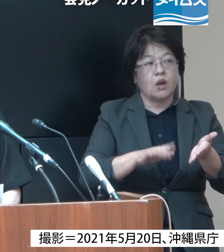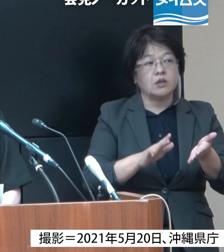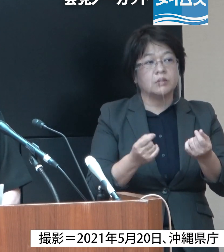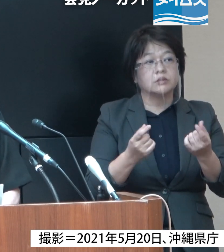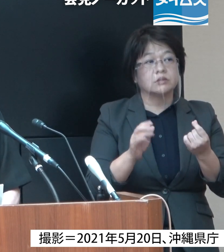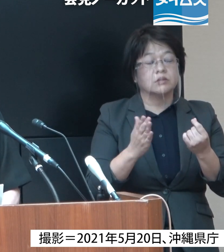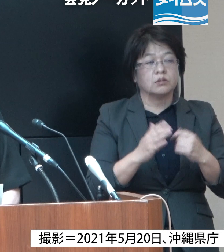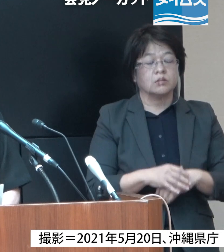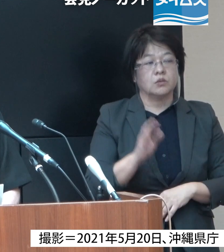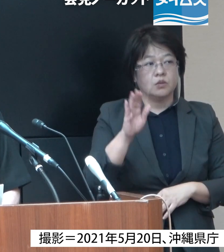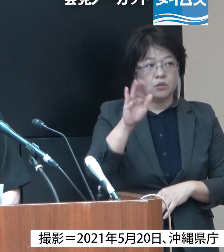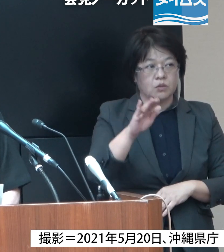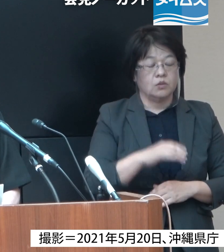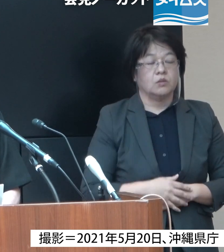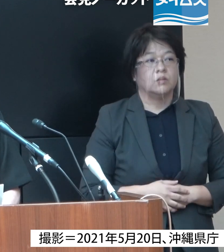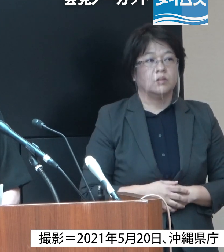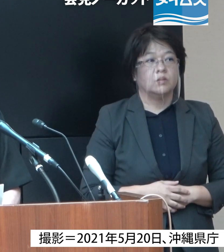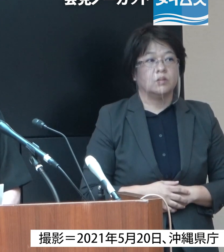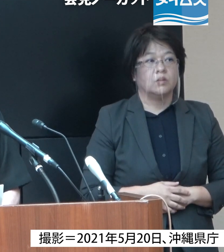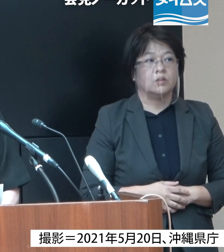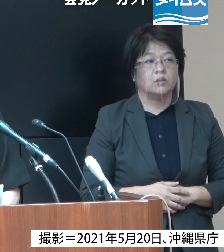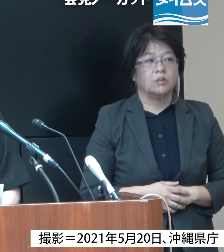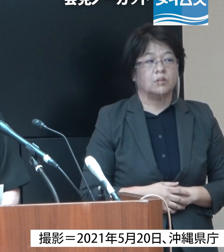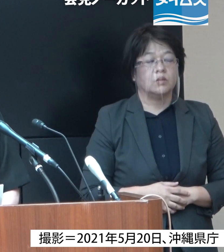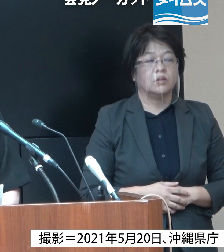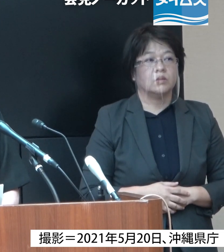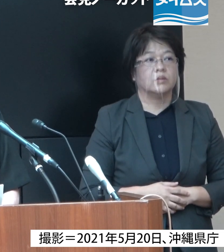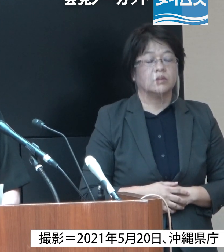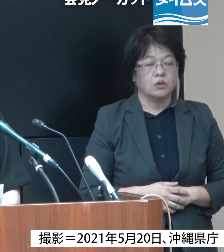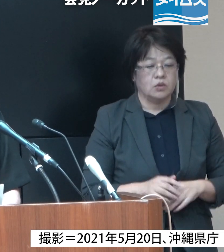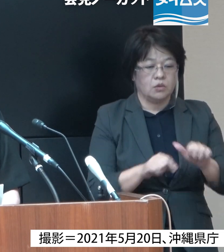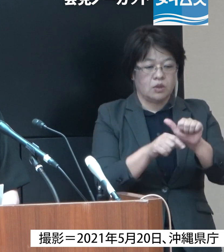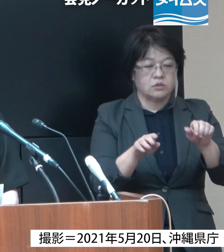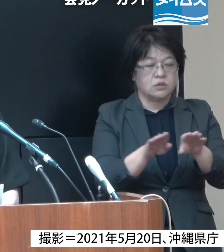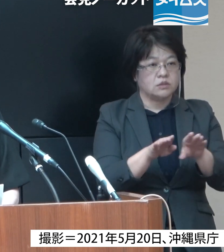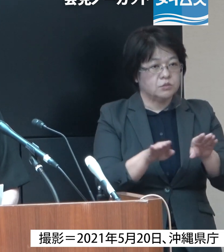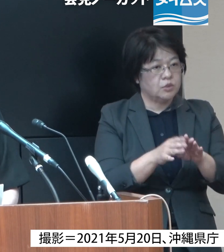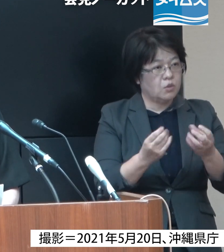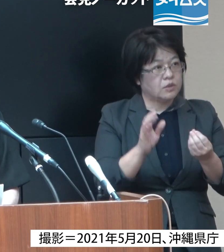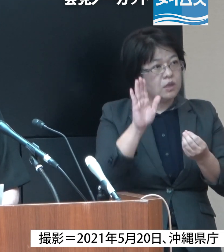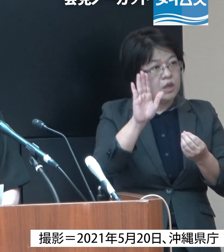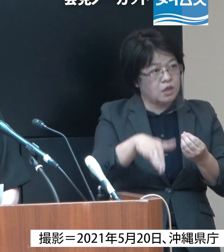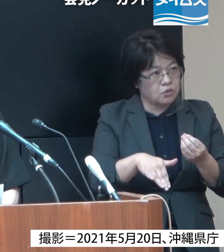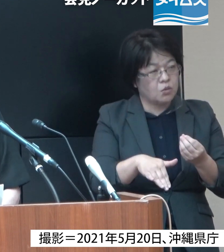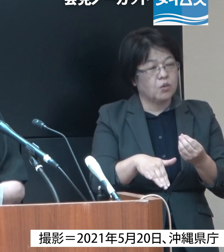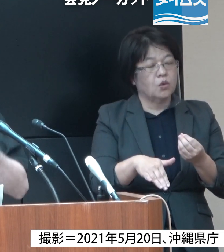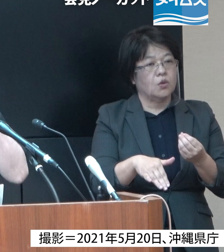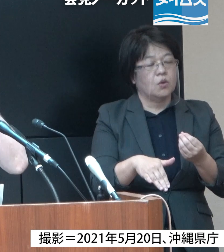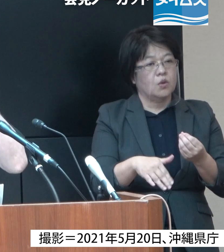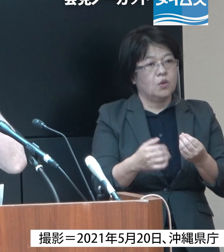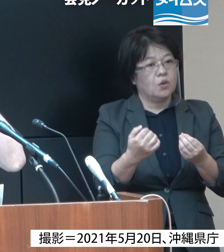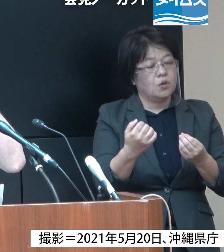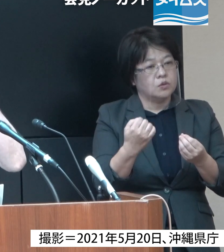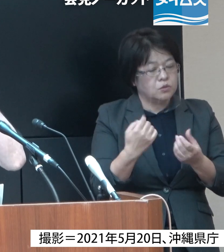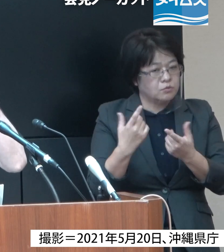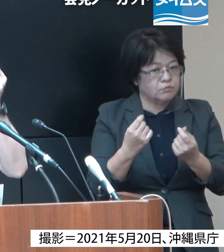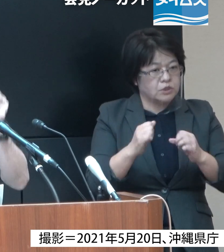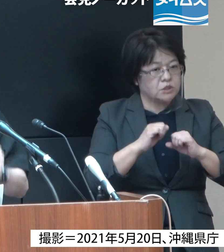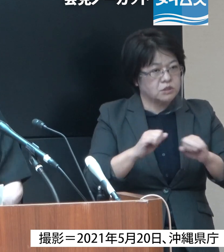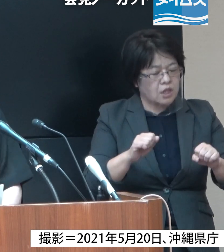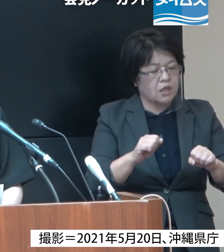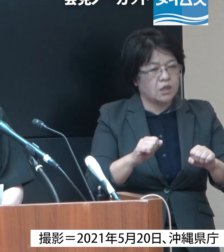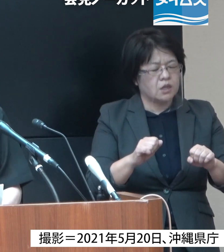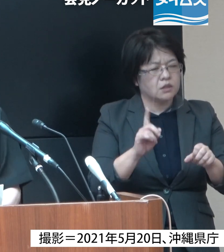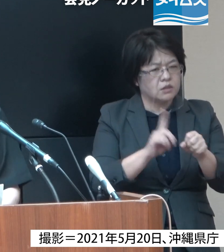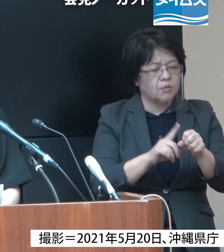、今後、この対応は、ゴールデンウィーク明けに、その強く呼びかけなかったことで、感染者が増えたことに